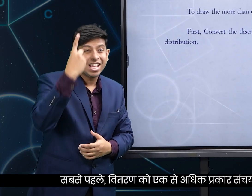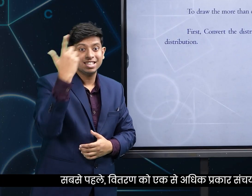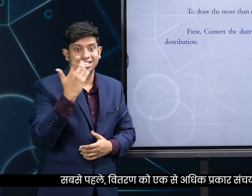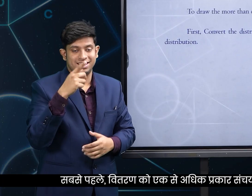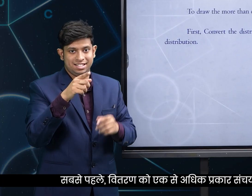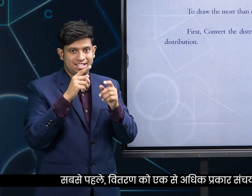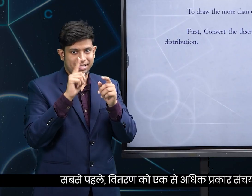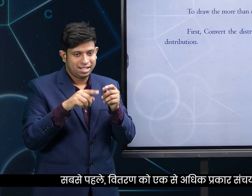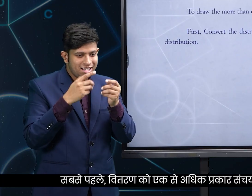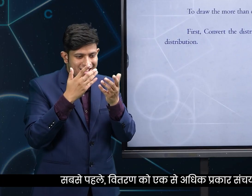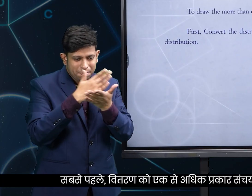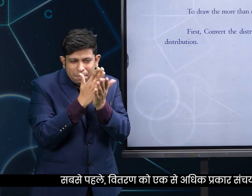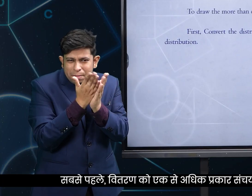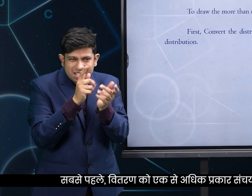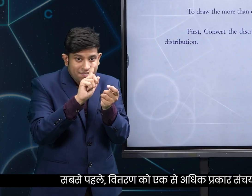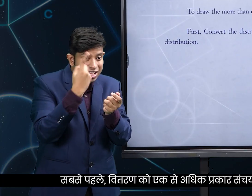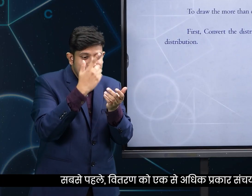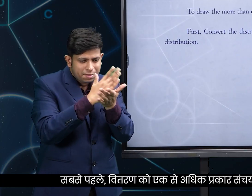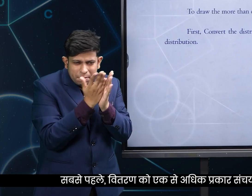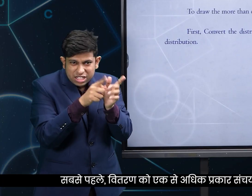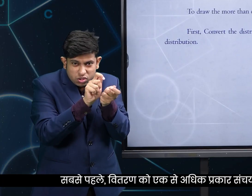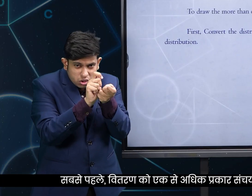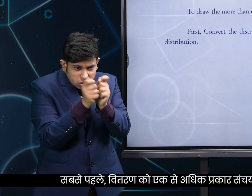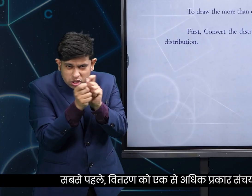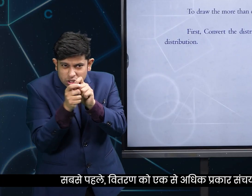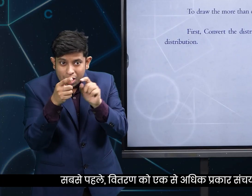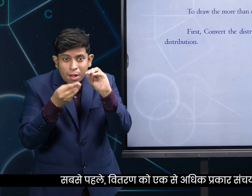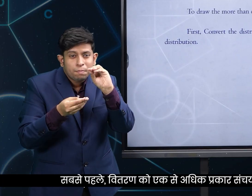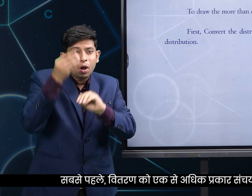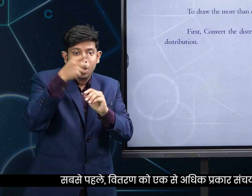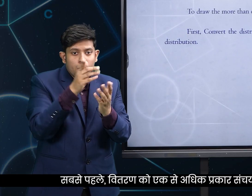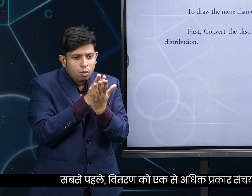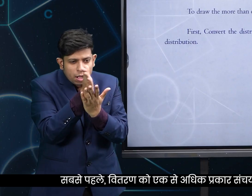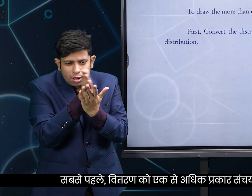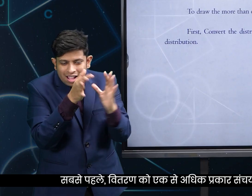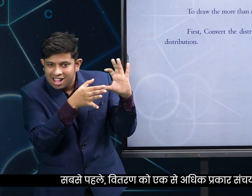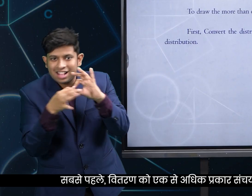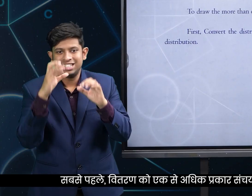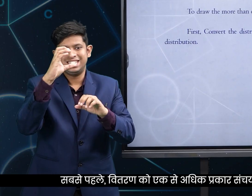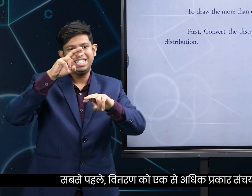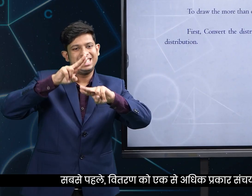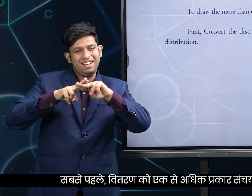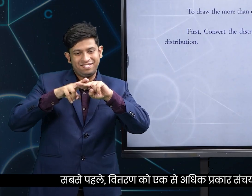सबसे पहले वितरण को एक से अधिक प्रकार संचयी आवृत्ति वितरण में परिवर्तित करें।